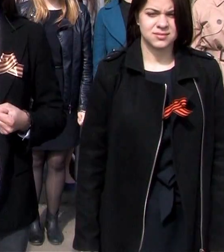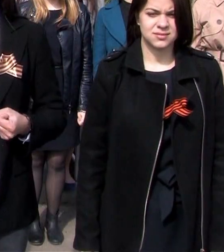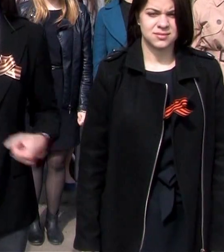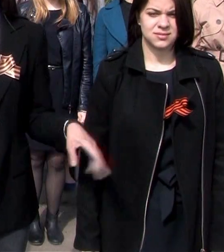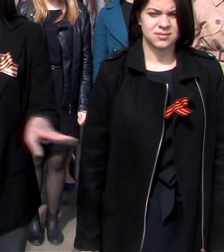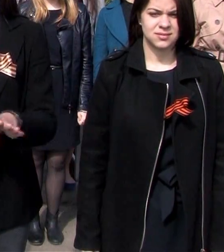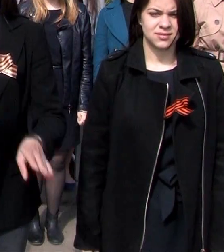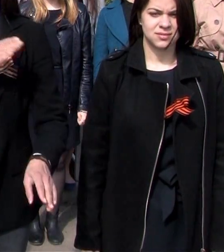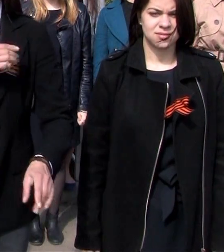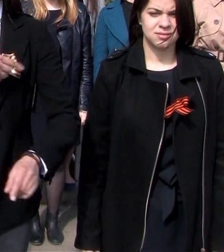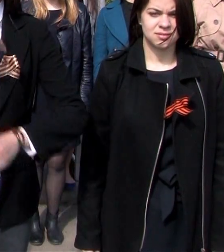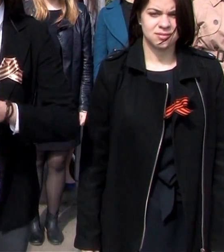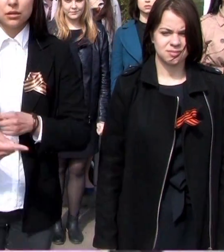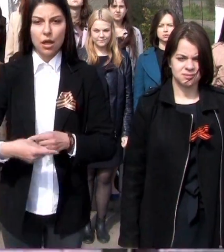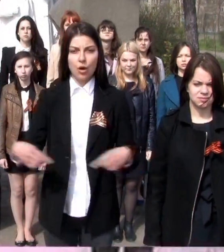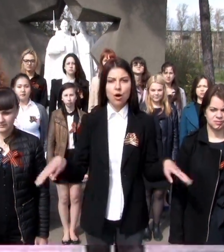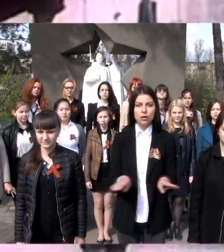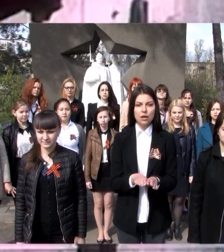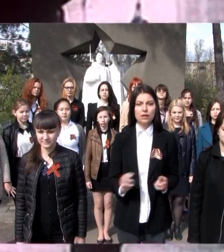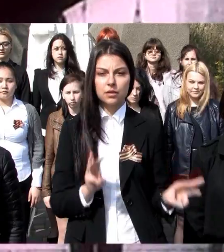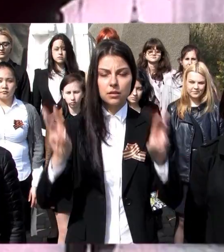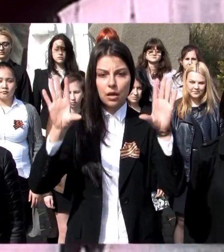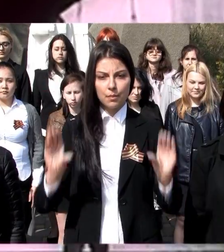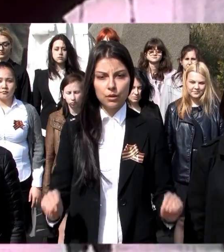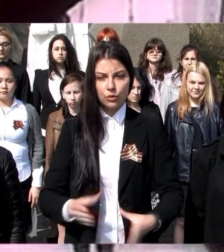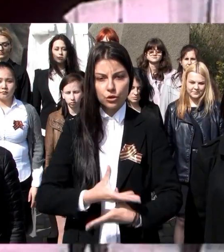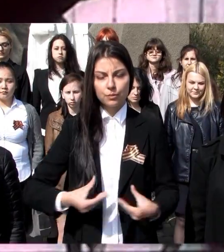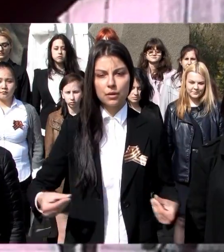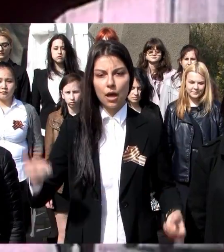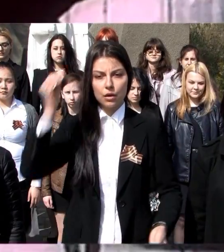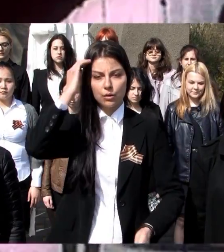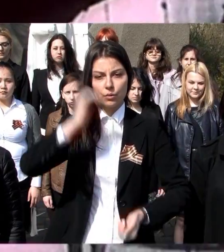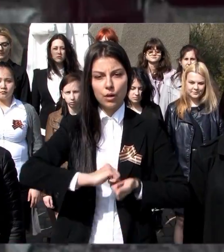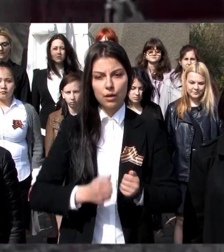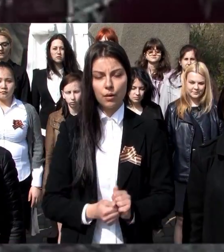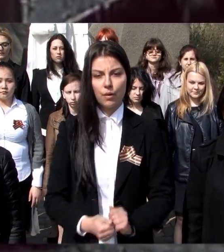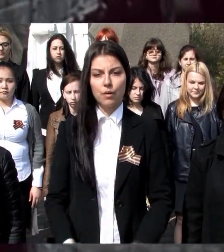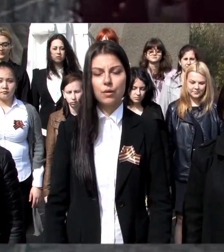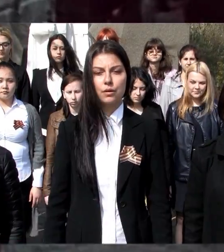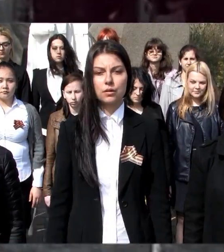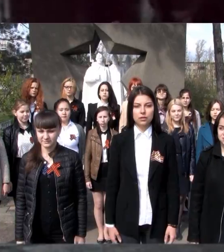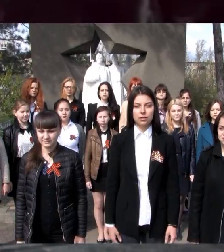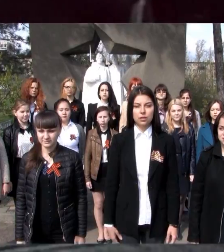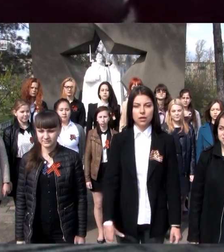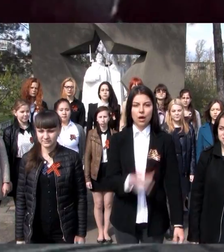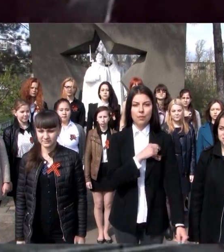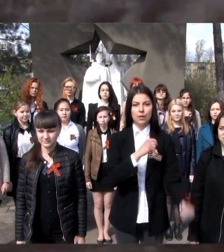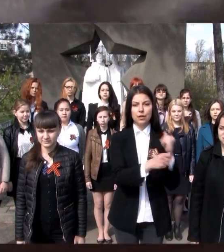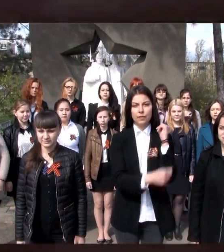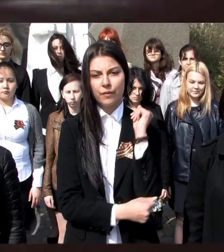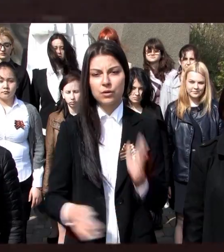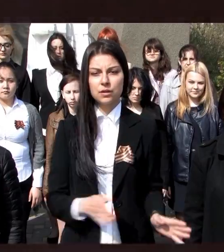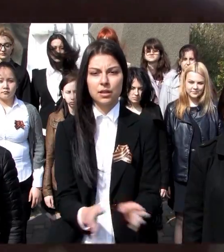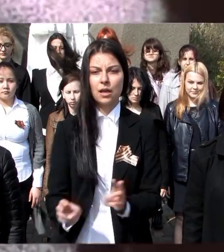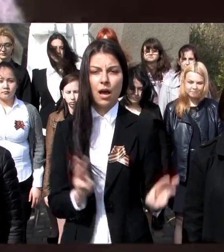день победы, как он был от нас далек, как в костре потухшем таял уголек.